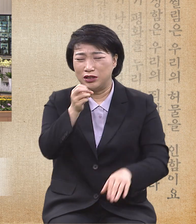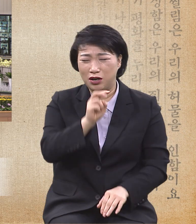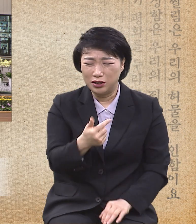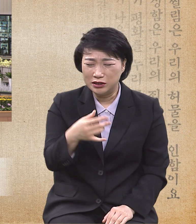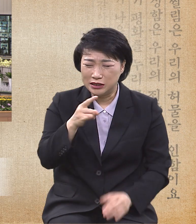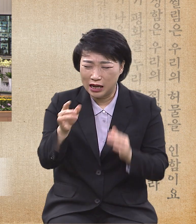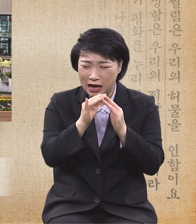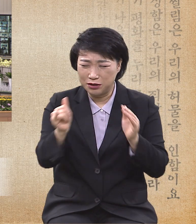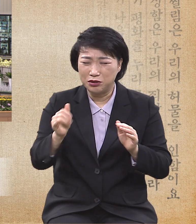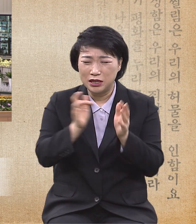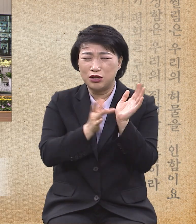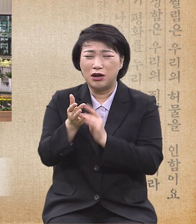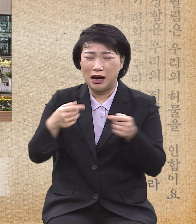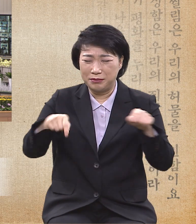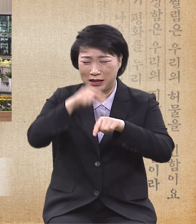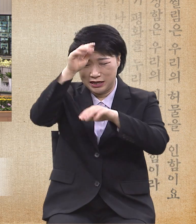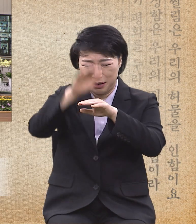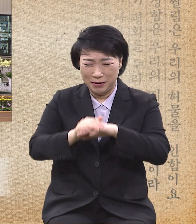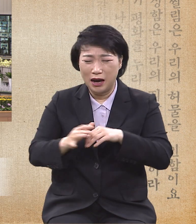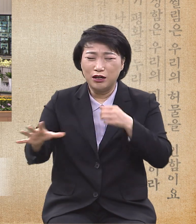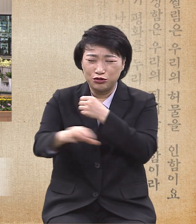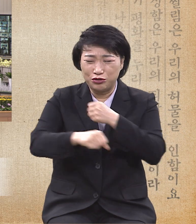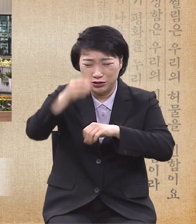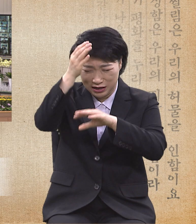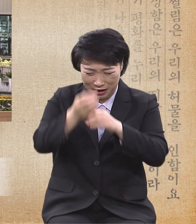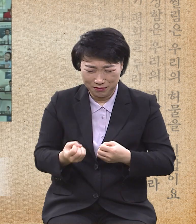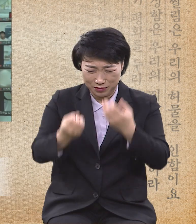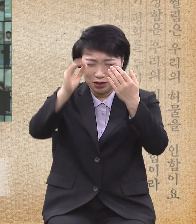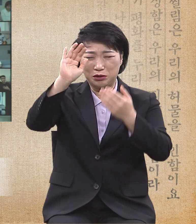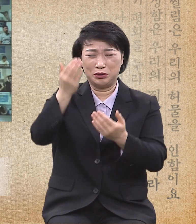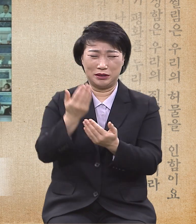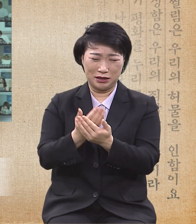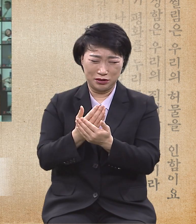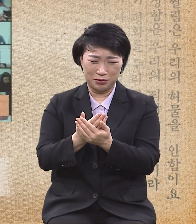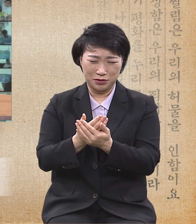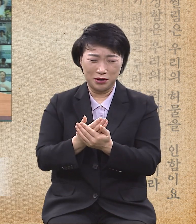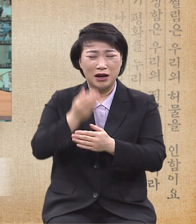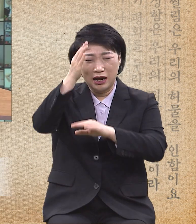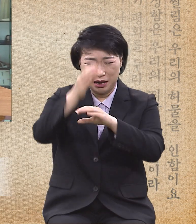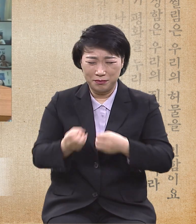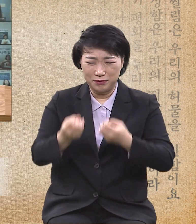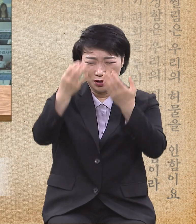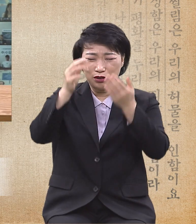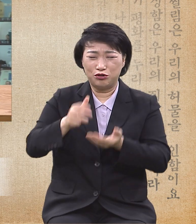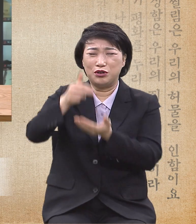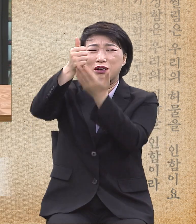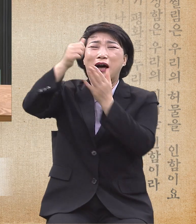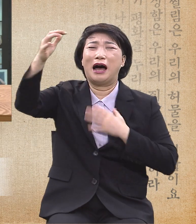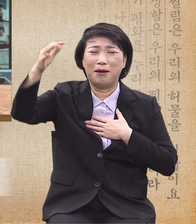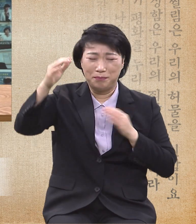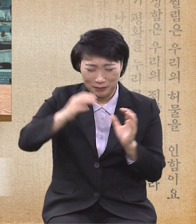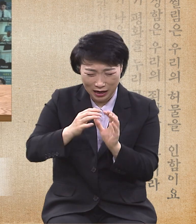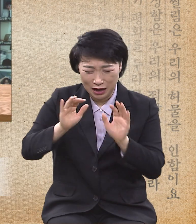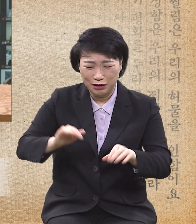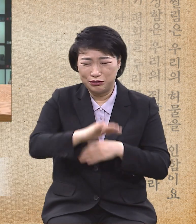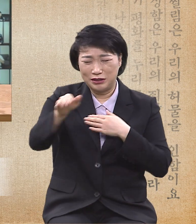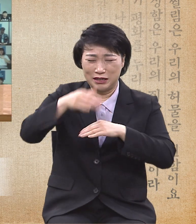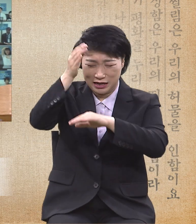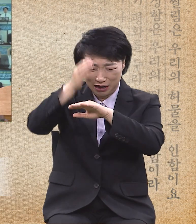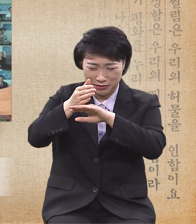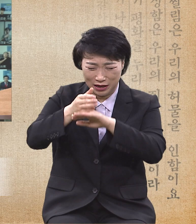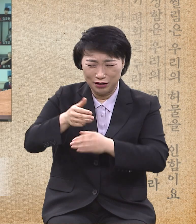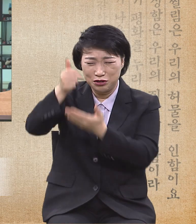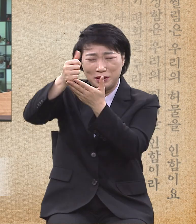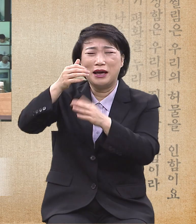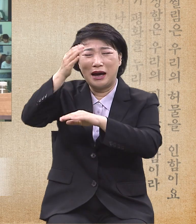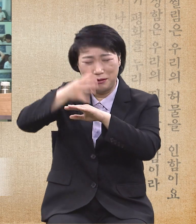연세가족은 예수와 함께 예배하는 추수감사절이 되게 하시고 감사절이 주와 함께 우리는 감사하며 주는